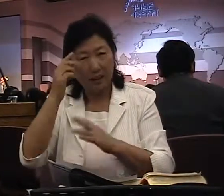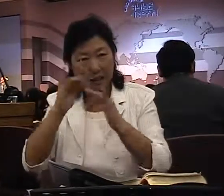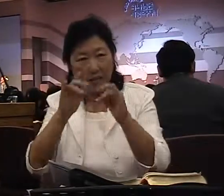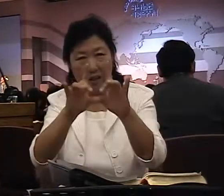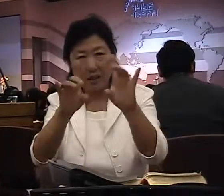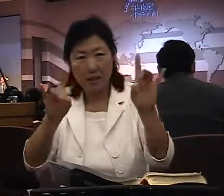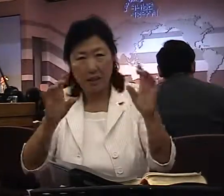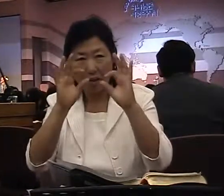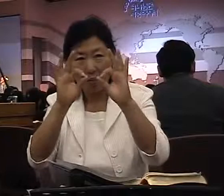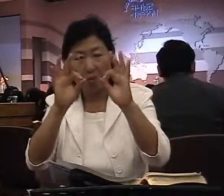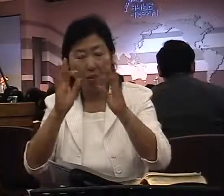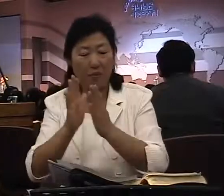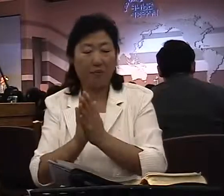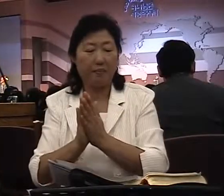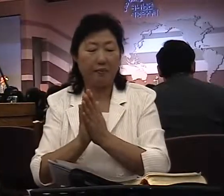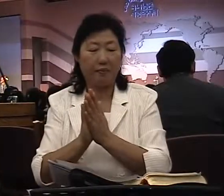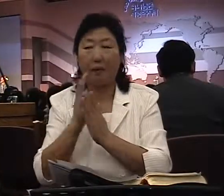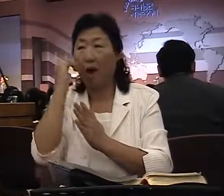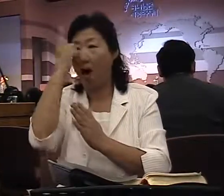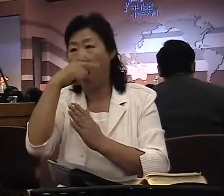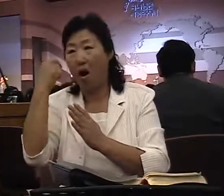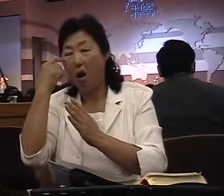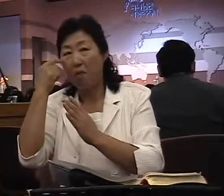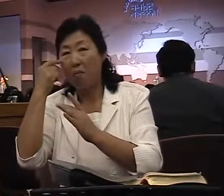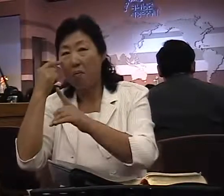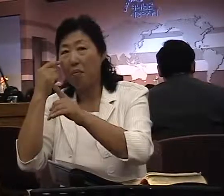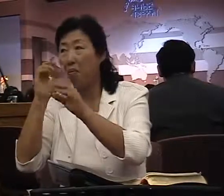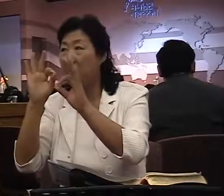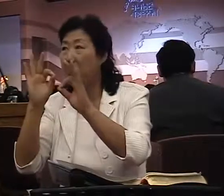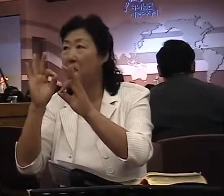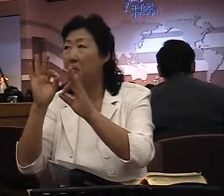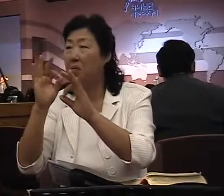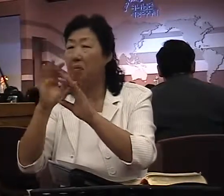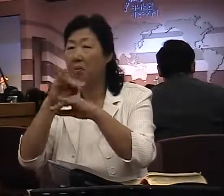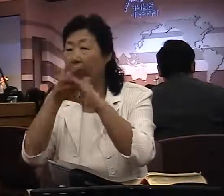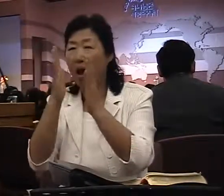얼굴이 심심치가 다들 충격을 받으더라고요.